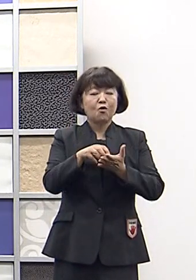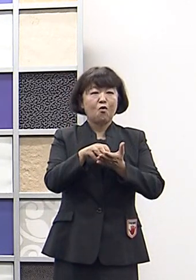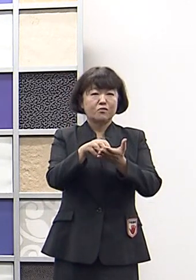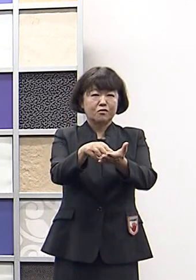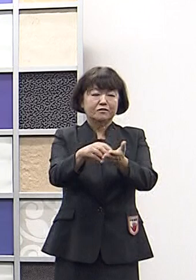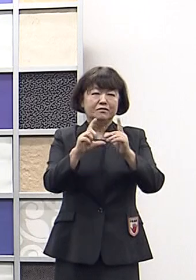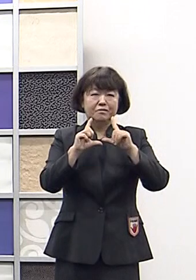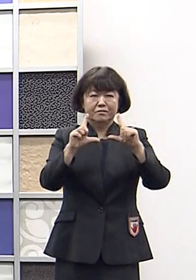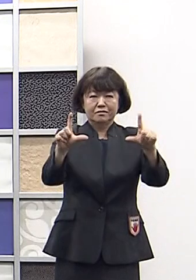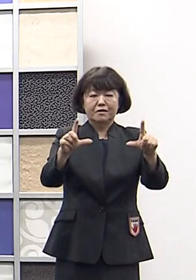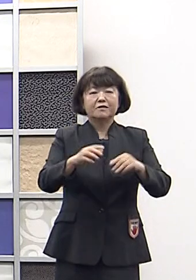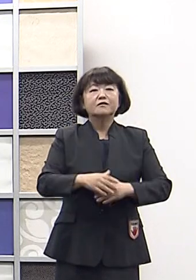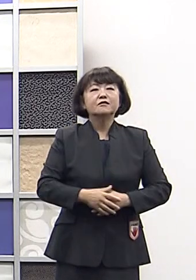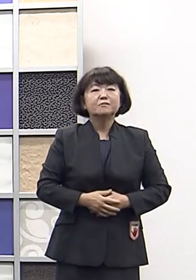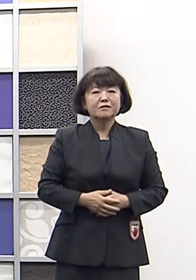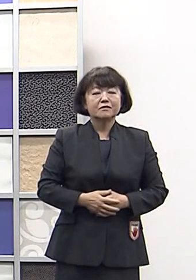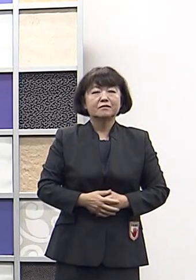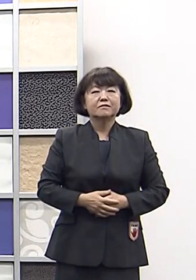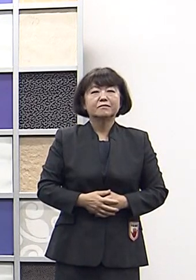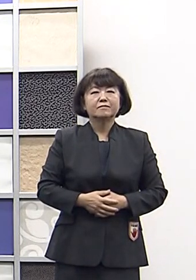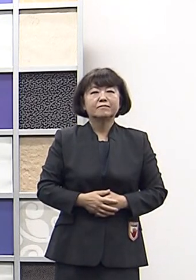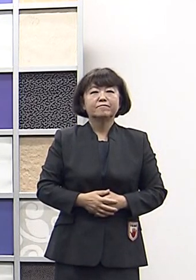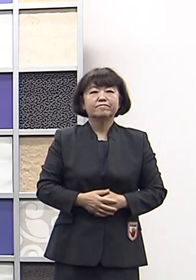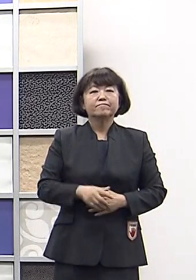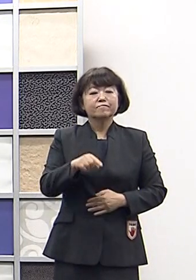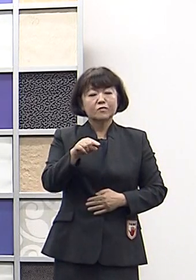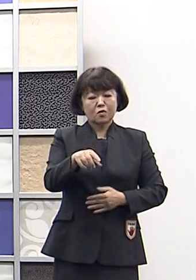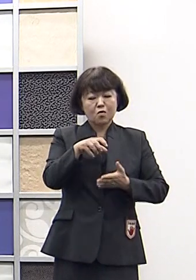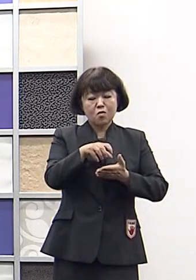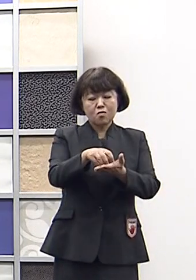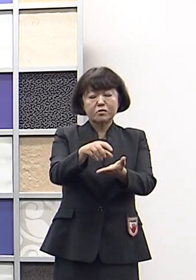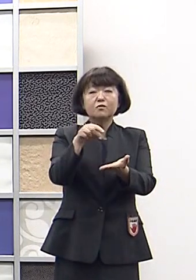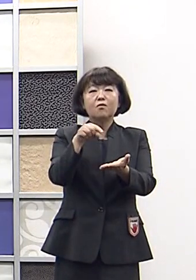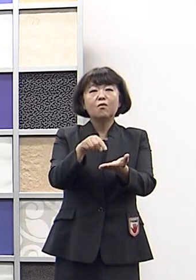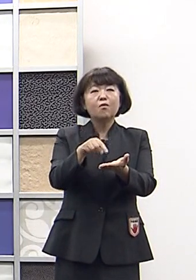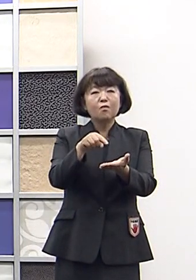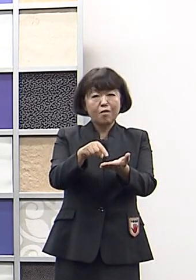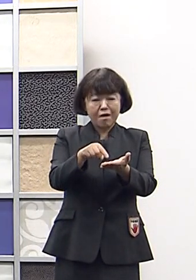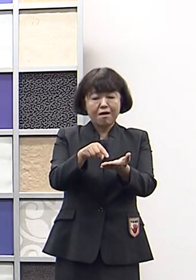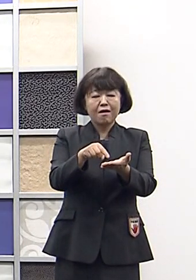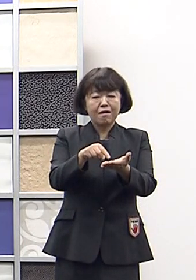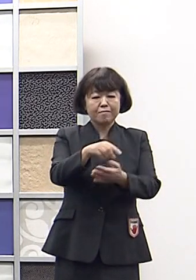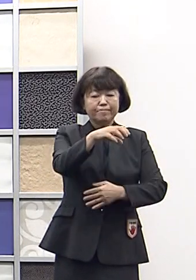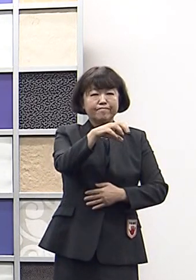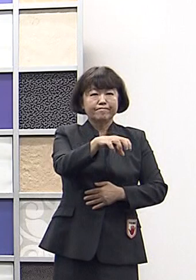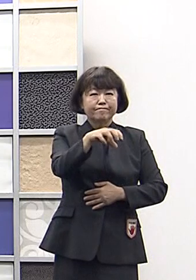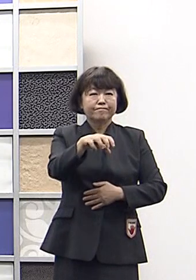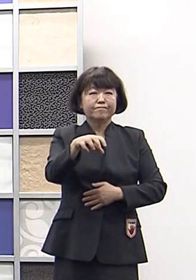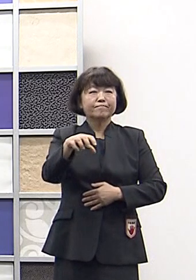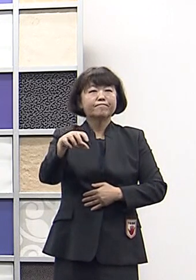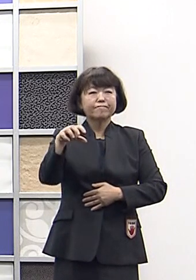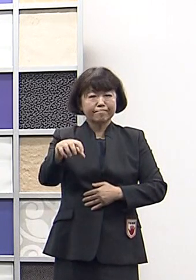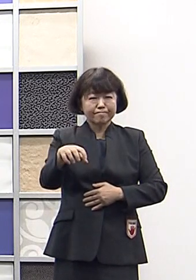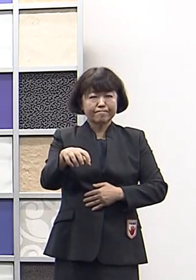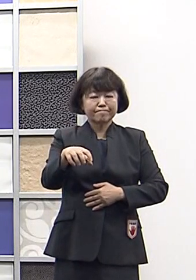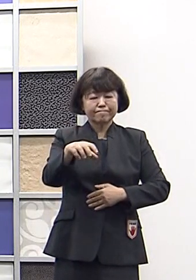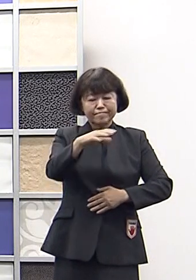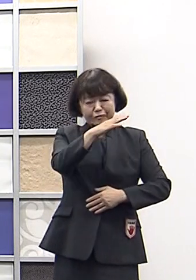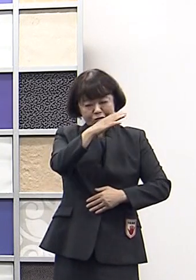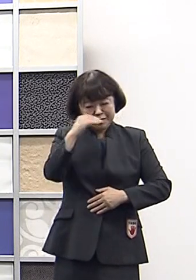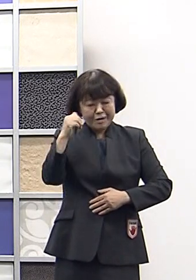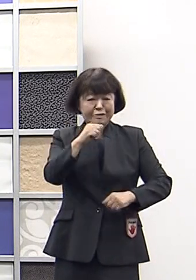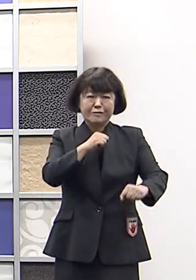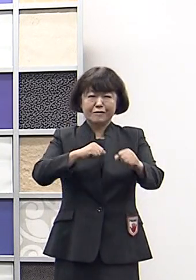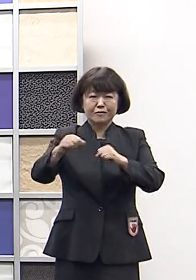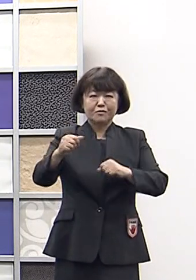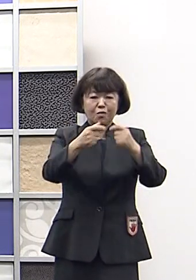。ご案内のとおり、この県政功績者ですが、県政の各分野におけます、功績が顕著である、